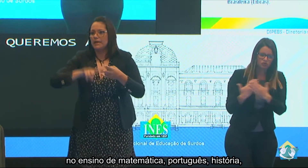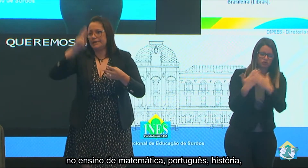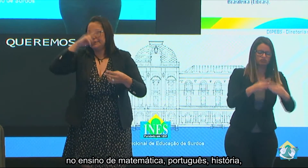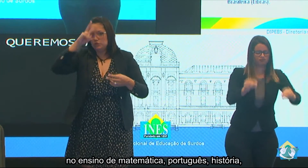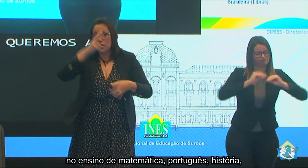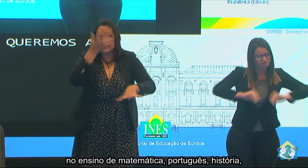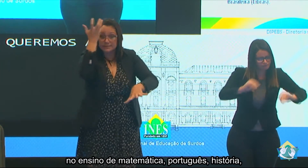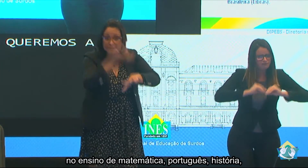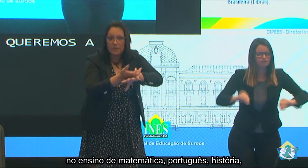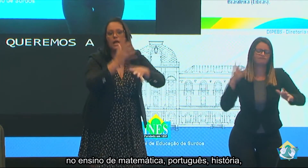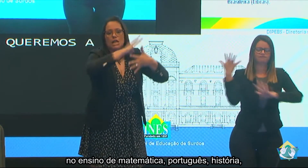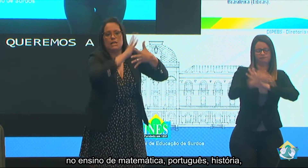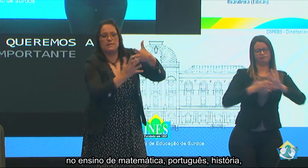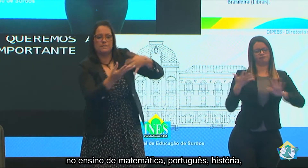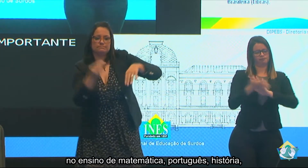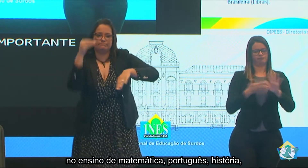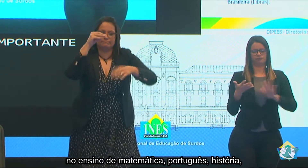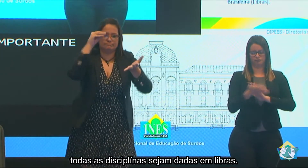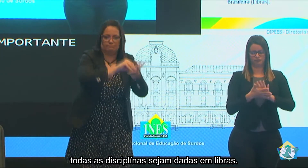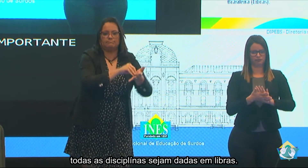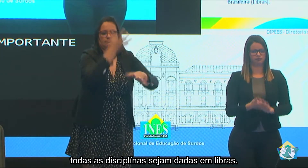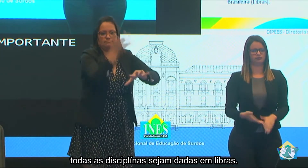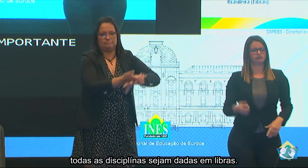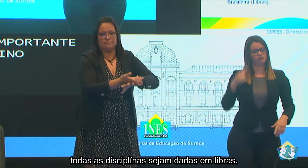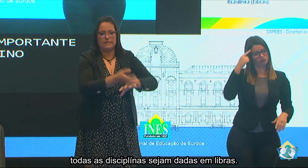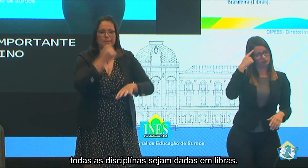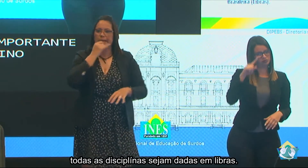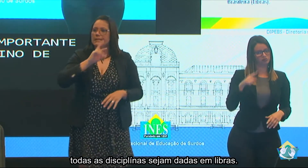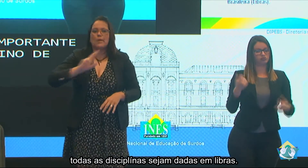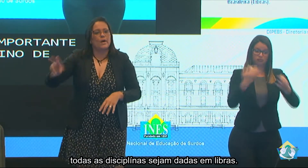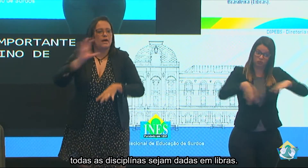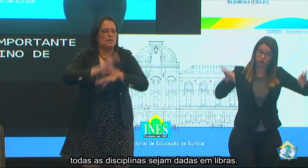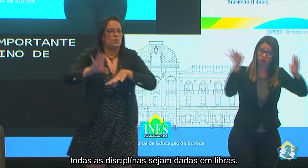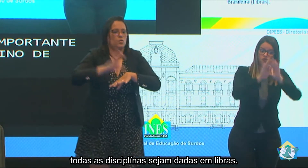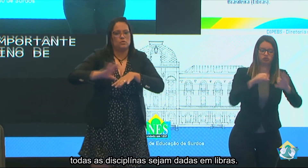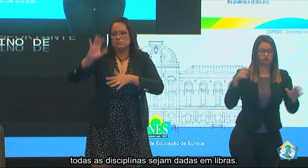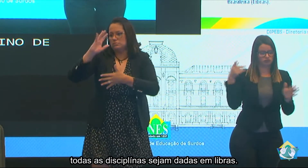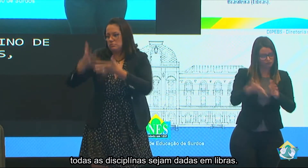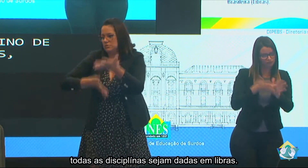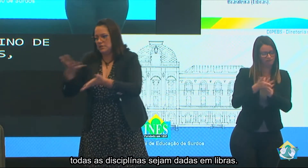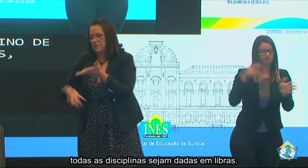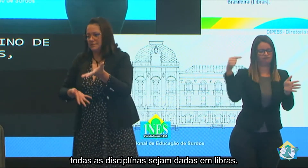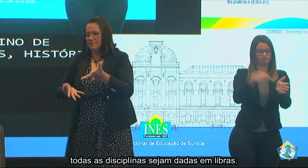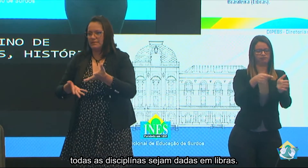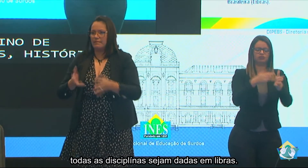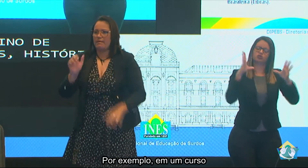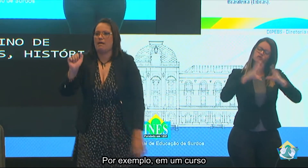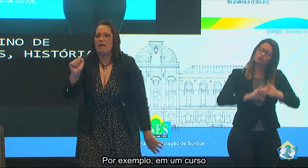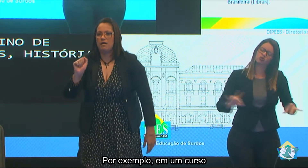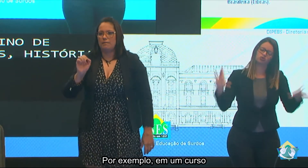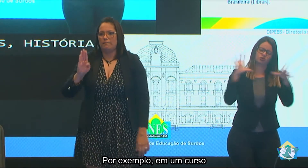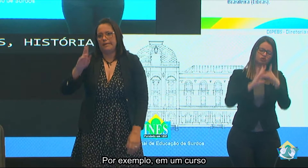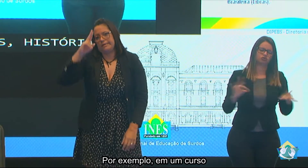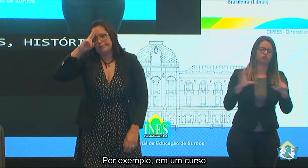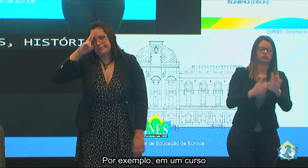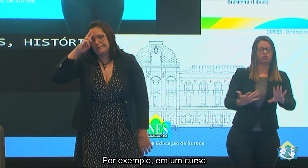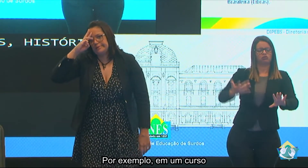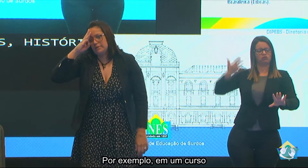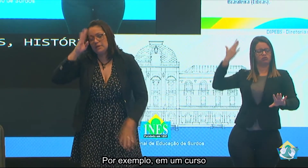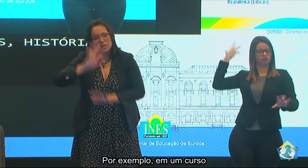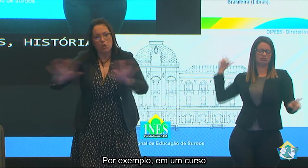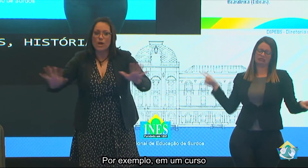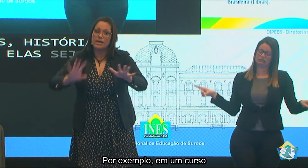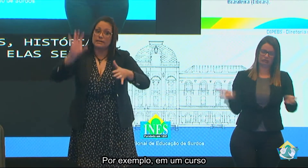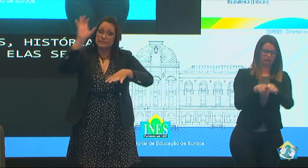no ensino de matemática, português, história e todas as disciplinas, elas sejam dadas em Libras. Então, por exemplo, num